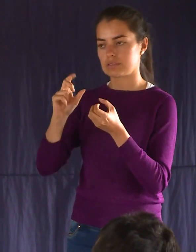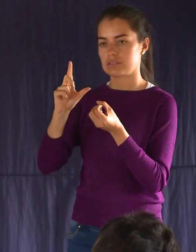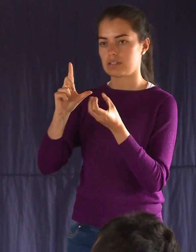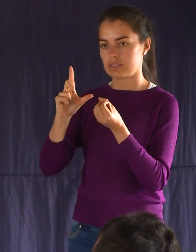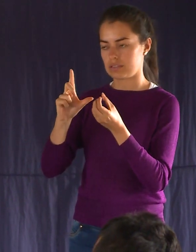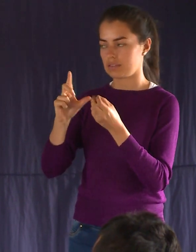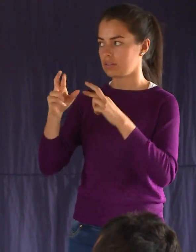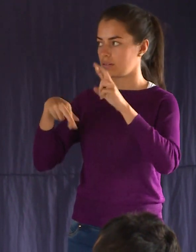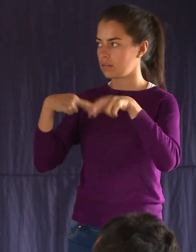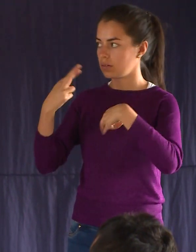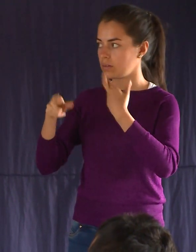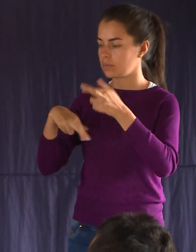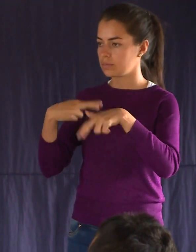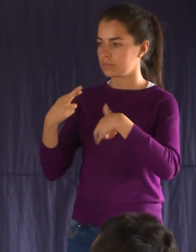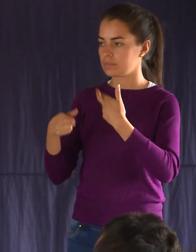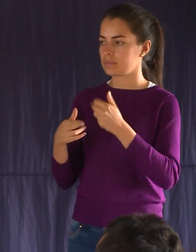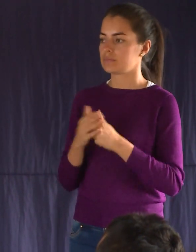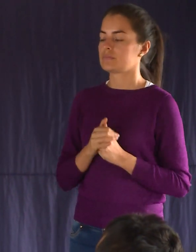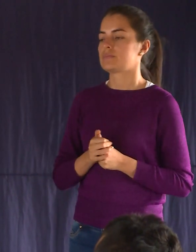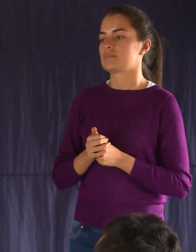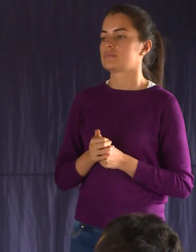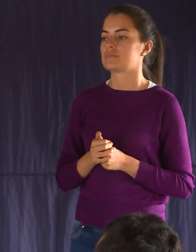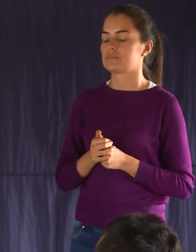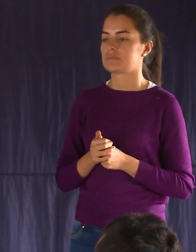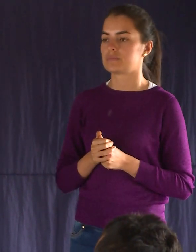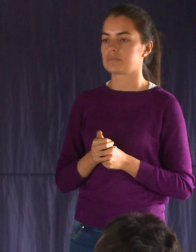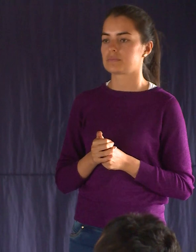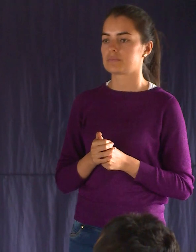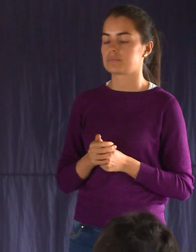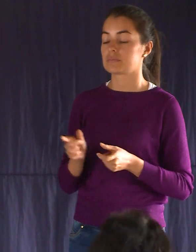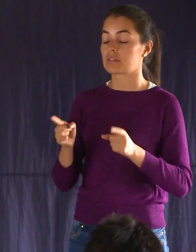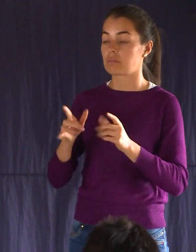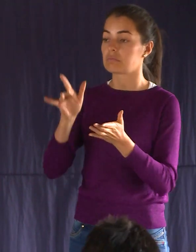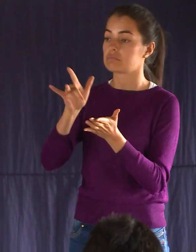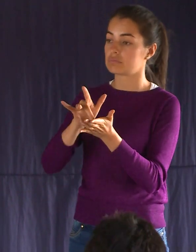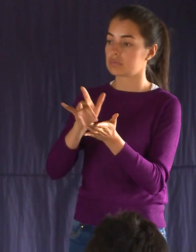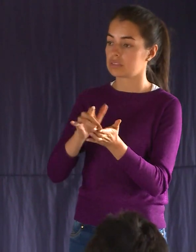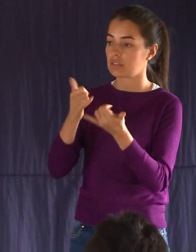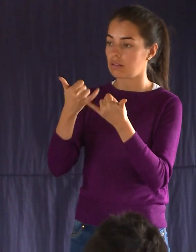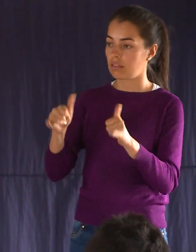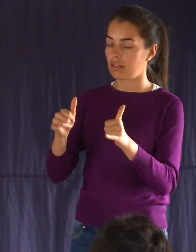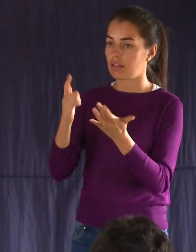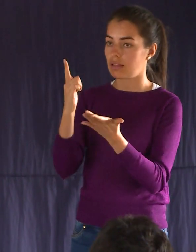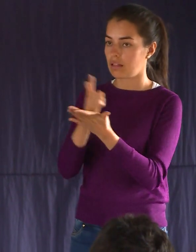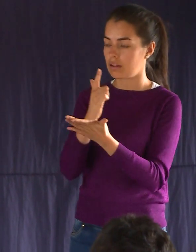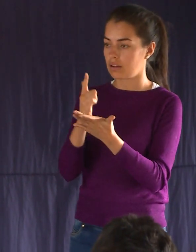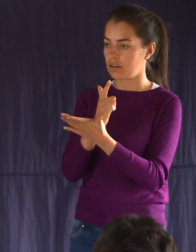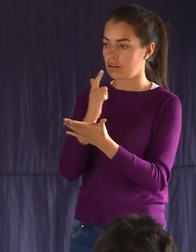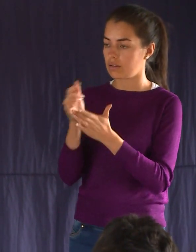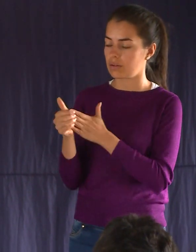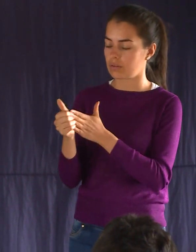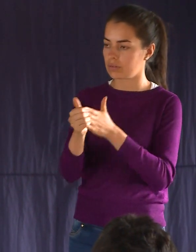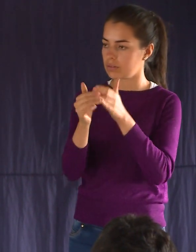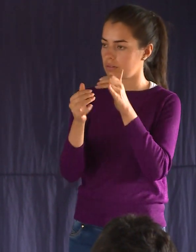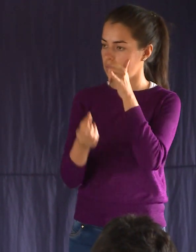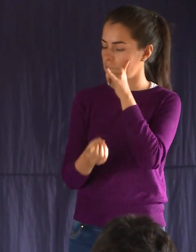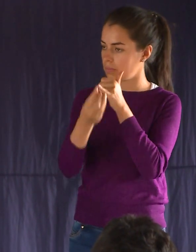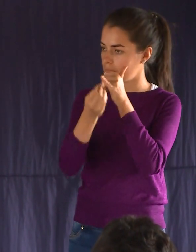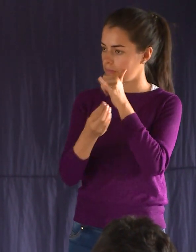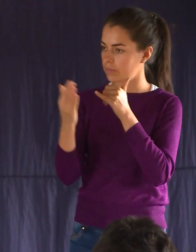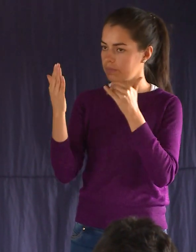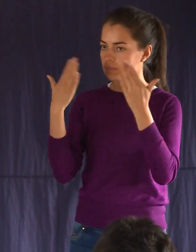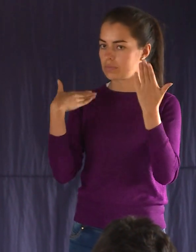la Universidad Pedagógica Nacional, participó en la redacción final del libro Orientaciones Pedagógicas para la Educación